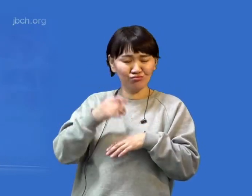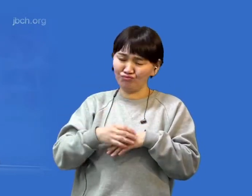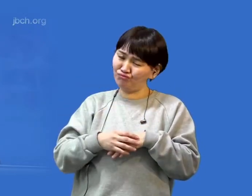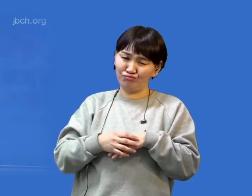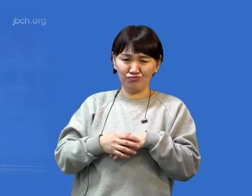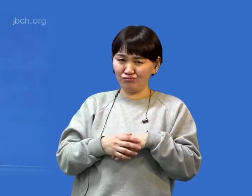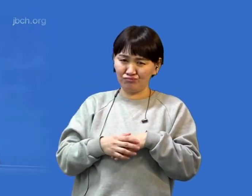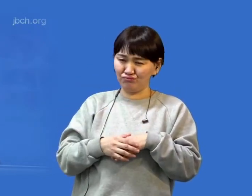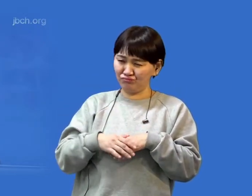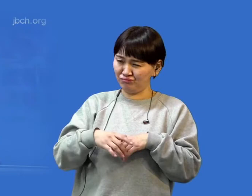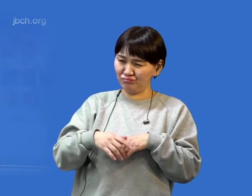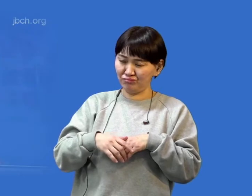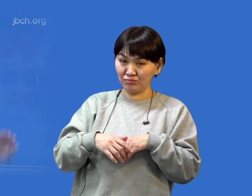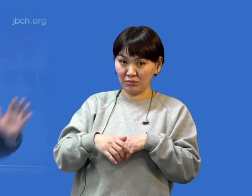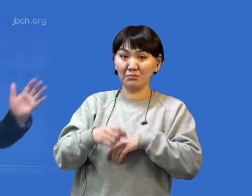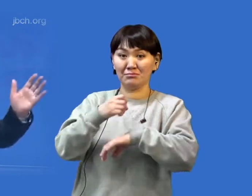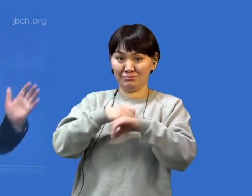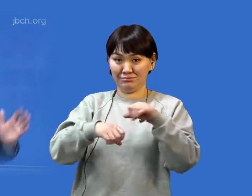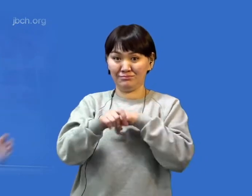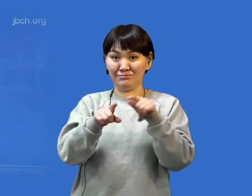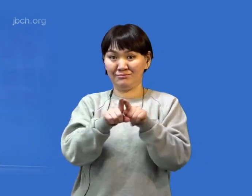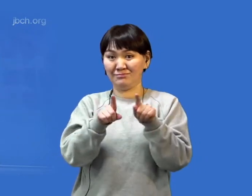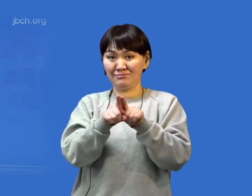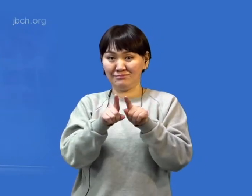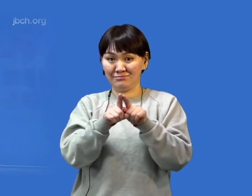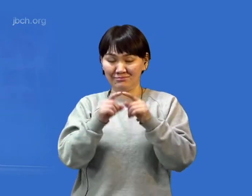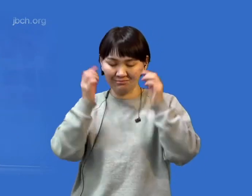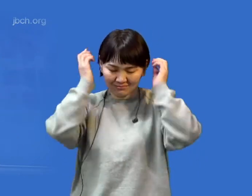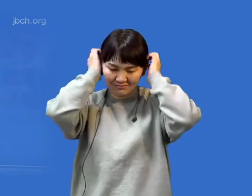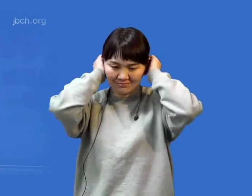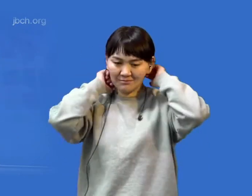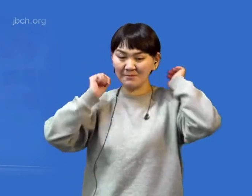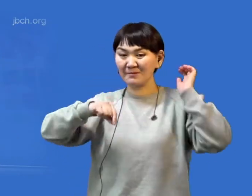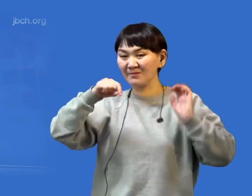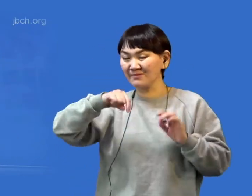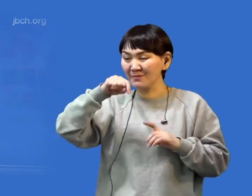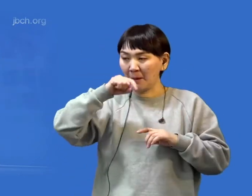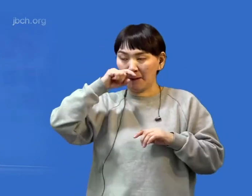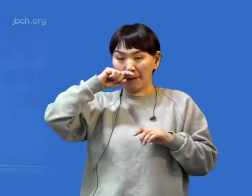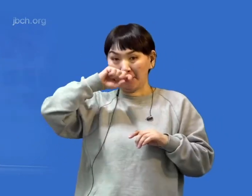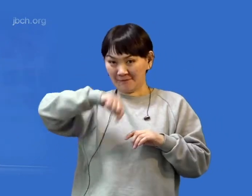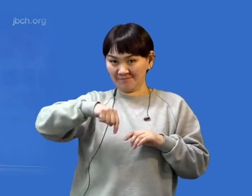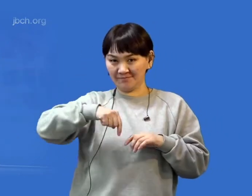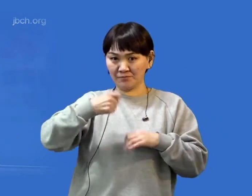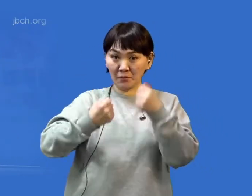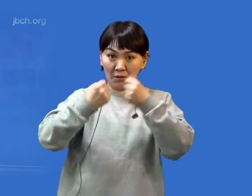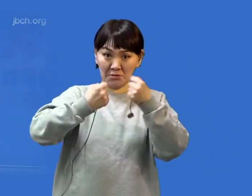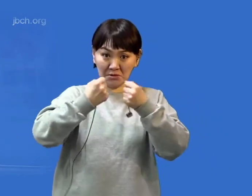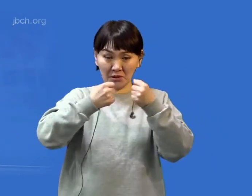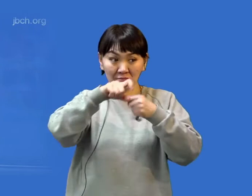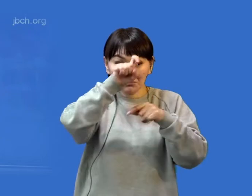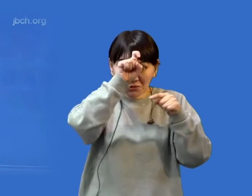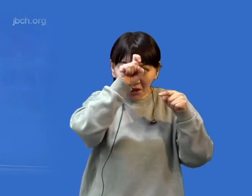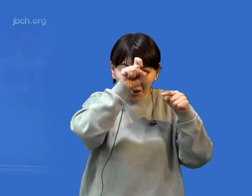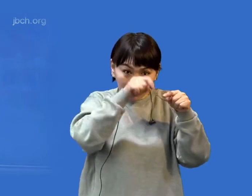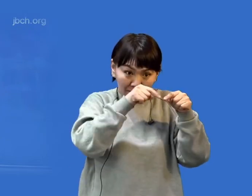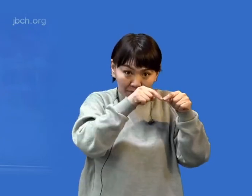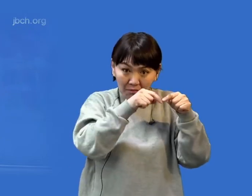Одоо ч гэсэн Египтэд Канаан нутаг руу ороход бол машин цугаа явсан чи хэдэн цаг л болдгийм бэлээ ерөөсөө.